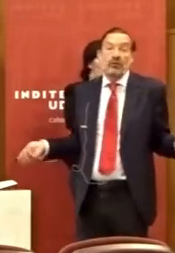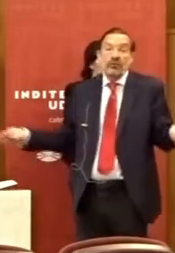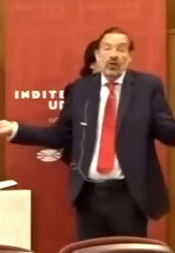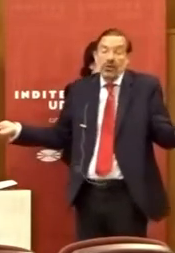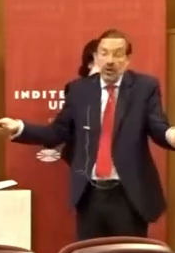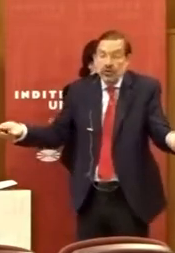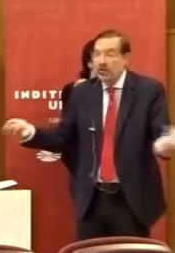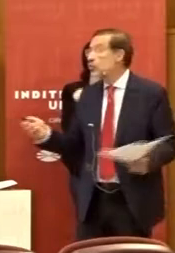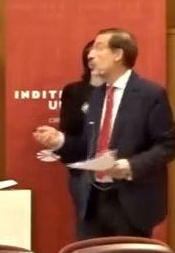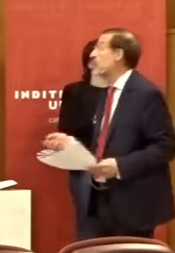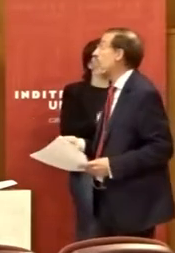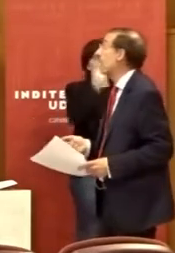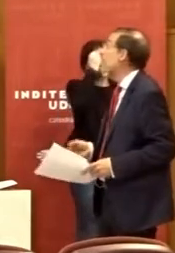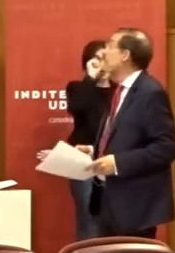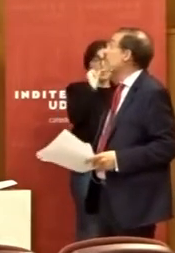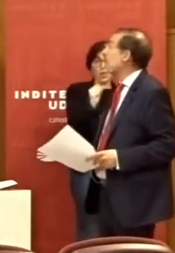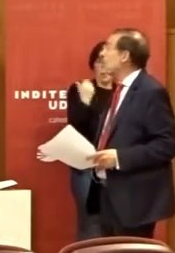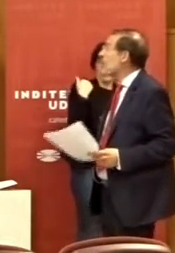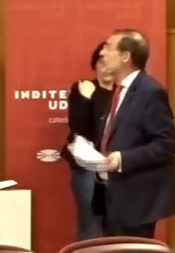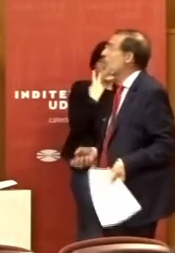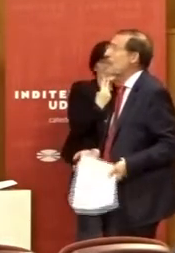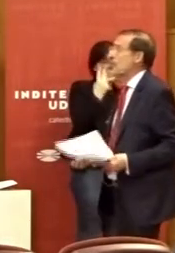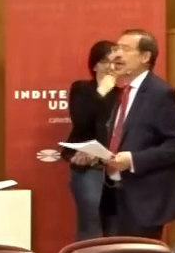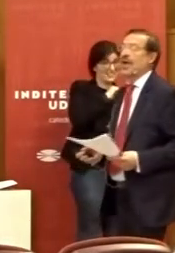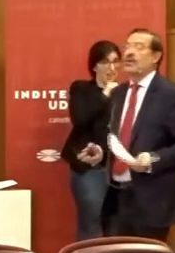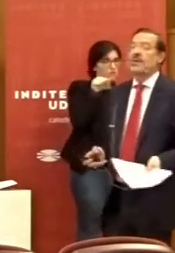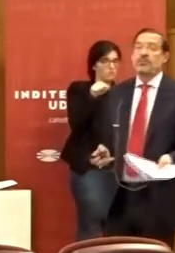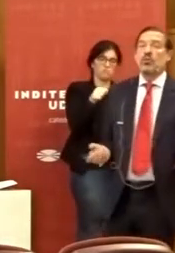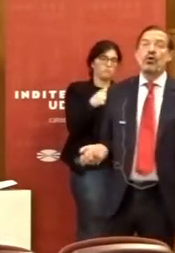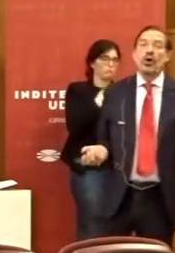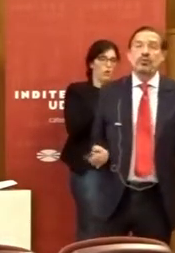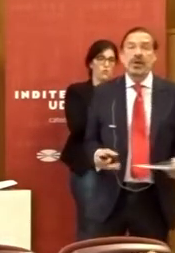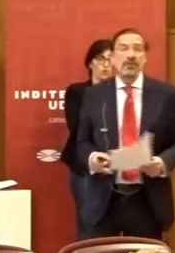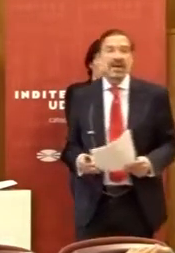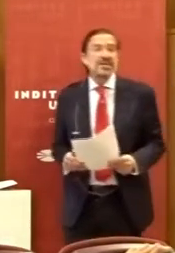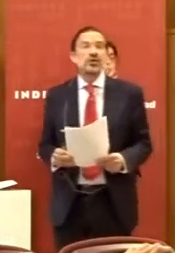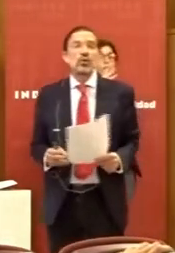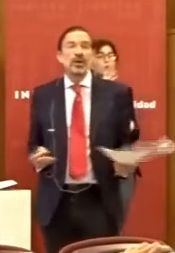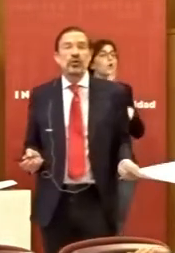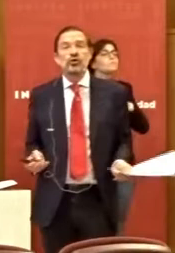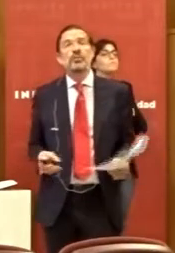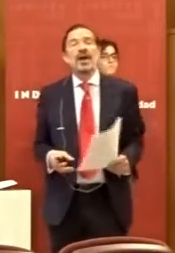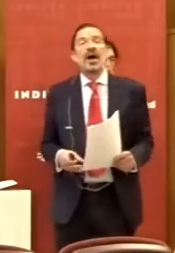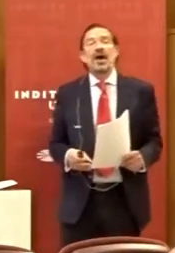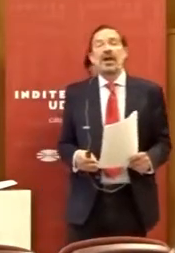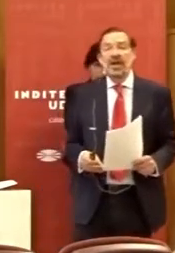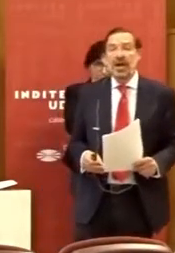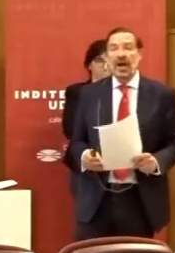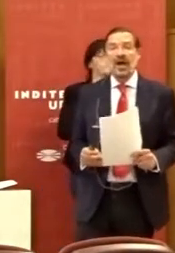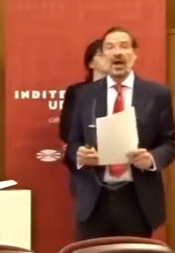que el modelo no ha funcionado y los datos lo reflejan. ¿Y no ha funcionado por qué? Uno de los principales instrumentos para